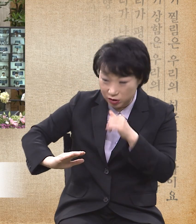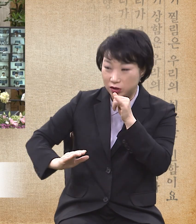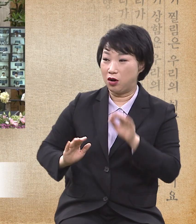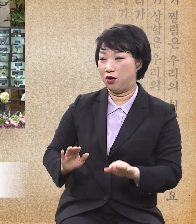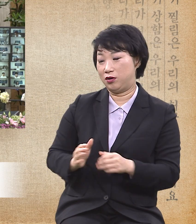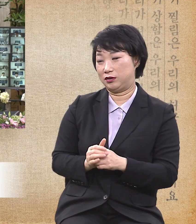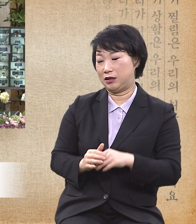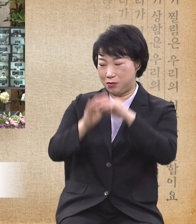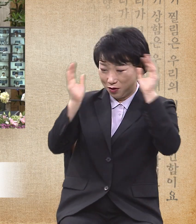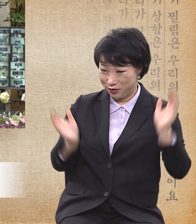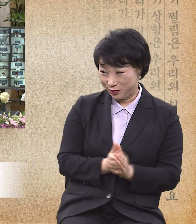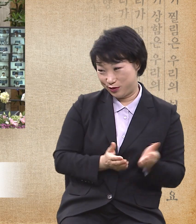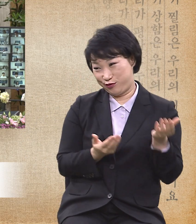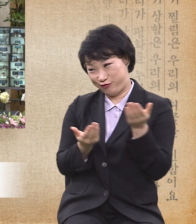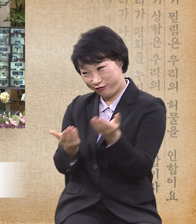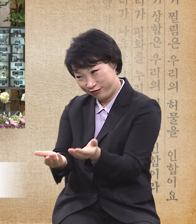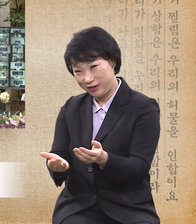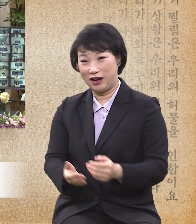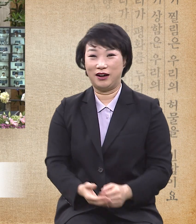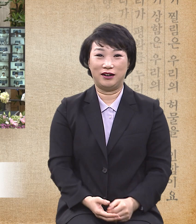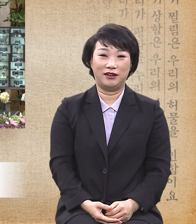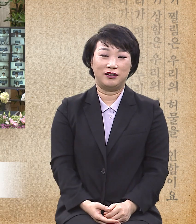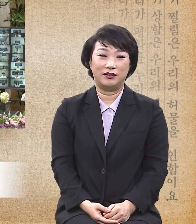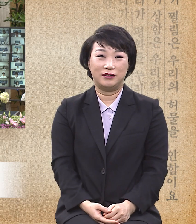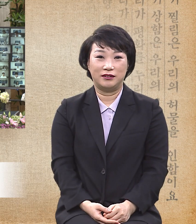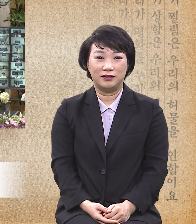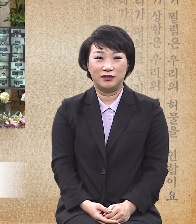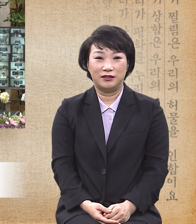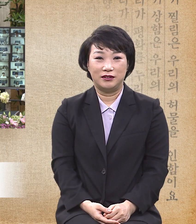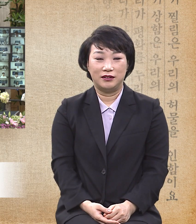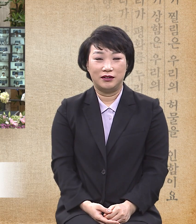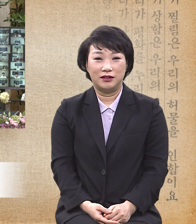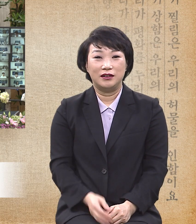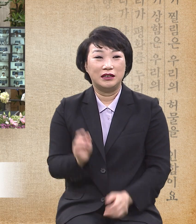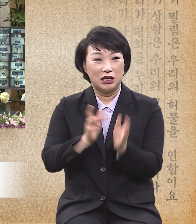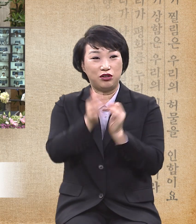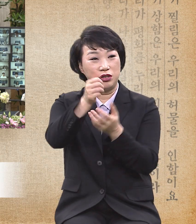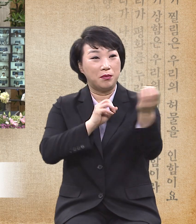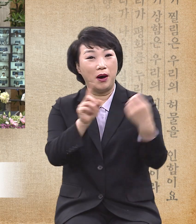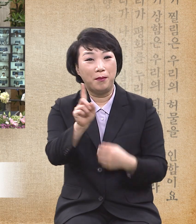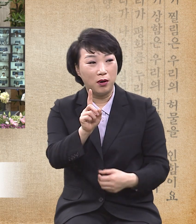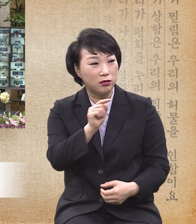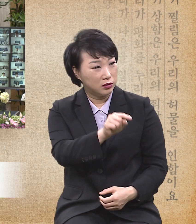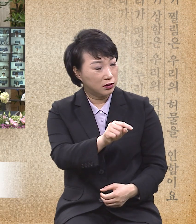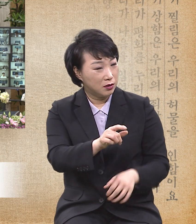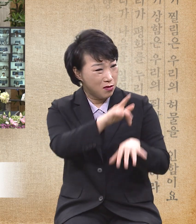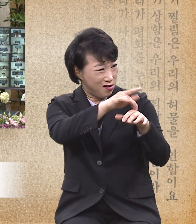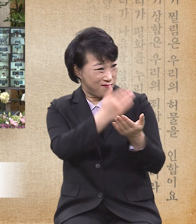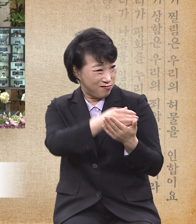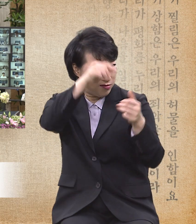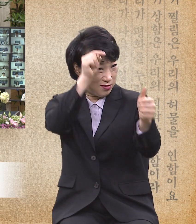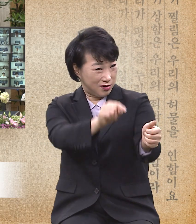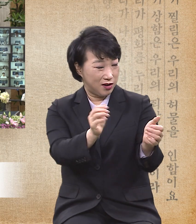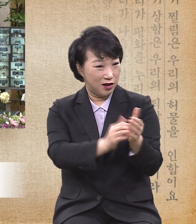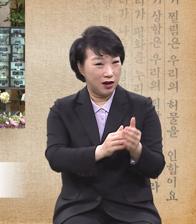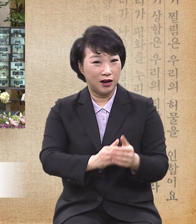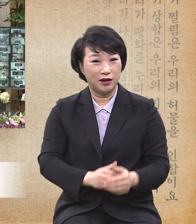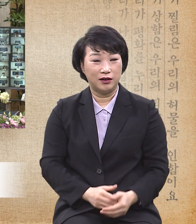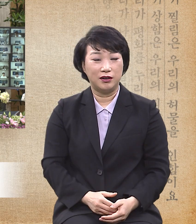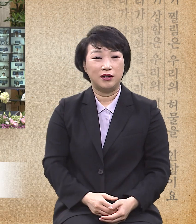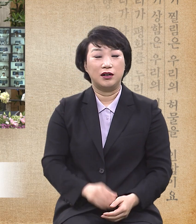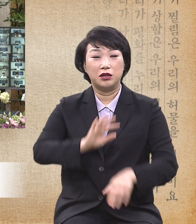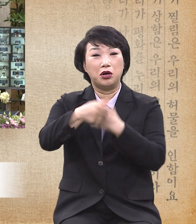경배하면 이 모든 것을 다 내게 주리라. 이 예수께서 말씀하시되 사단아